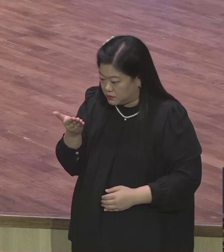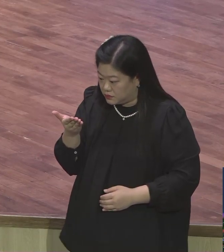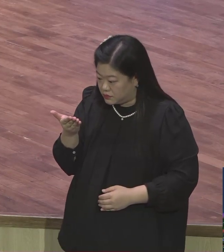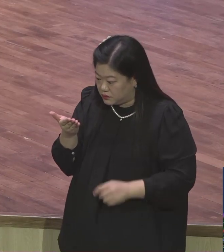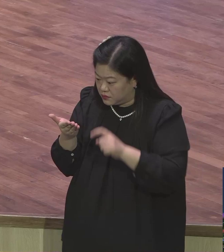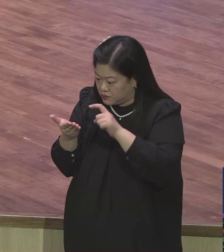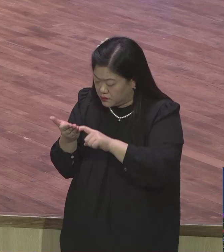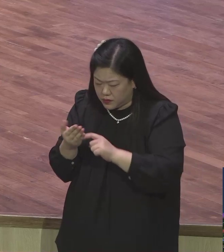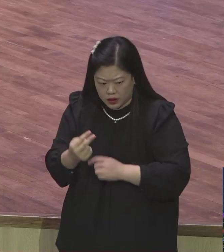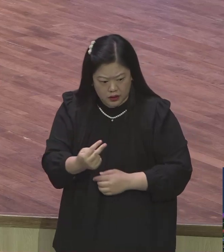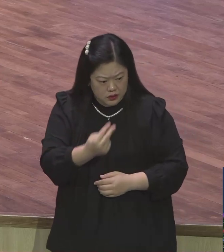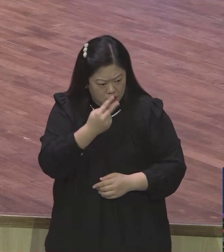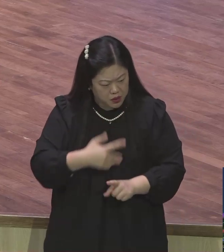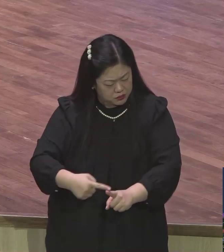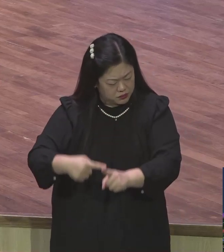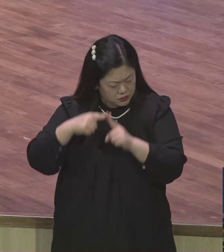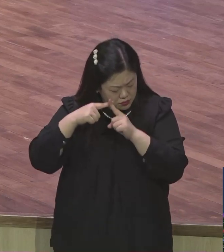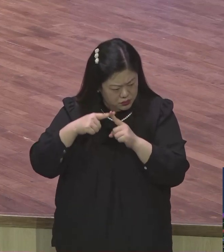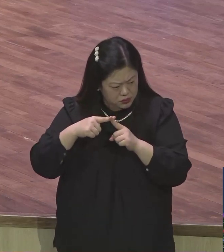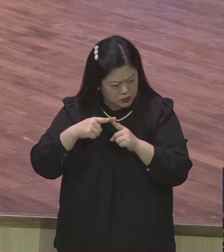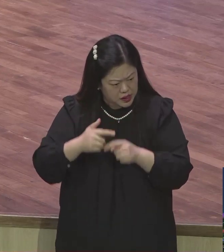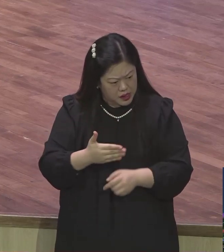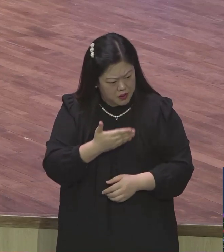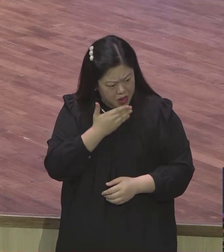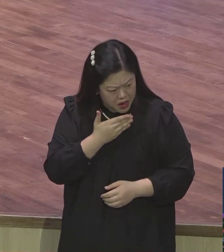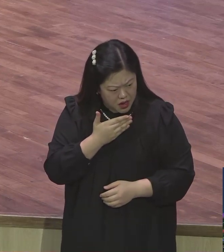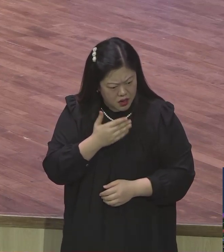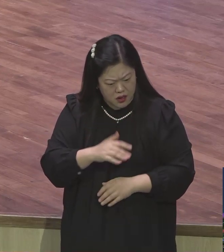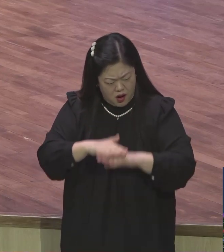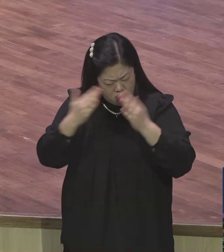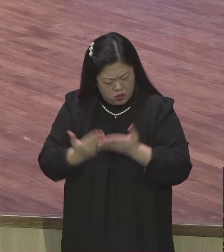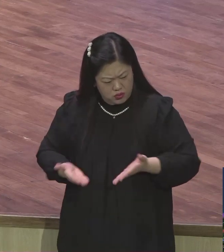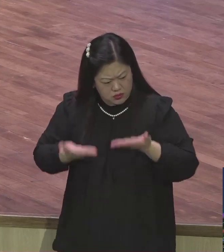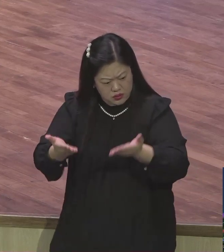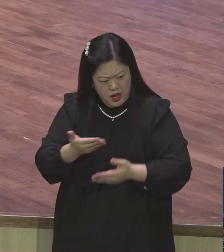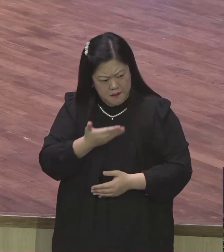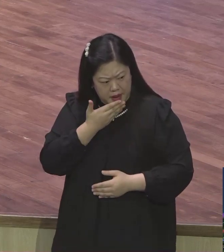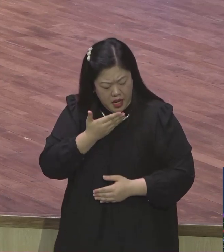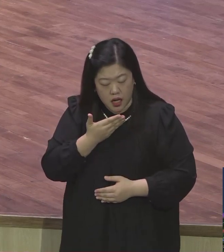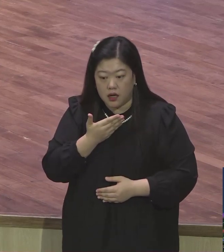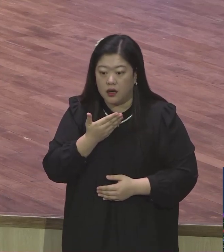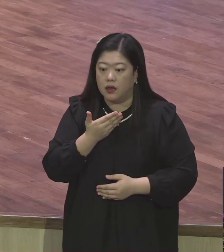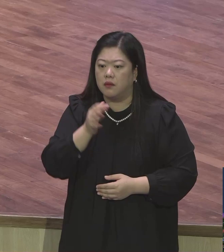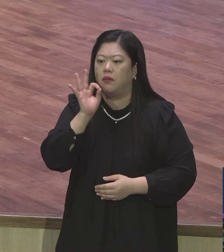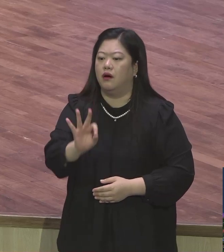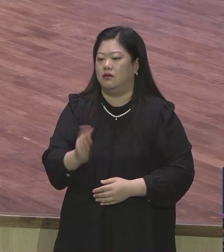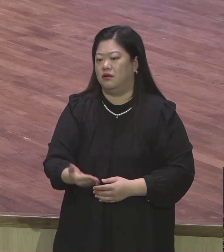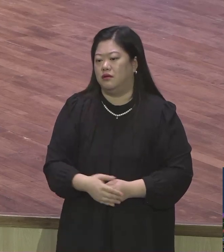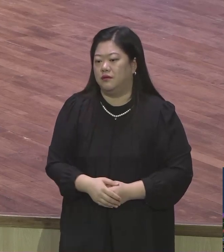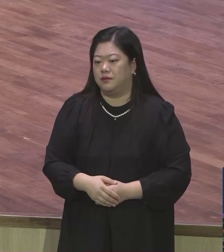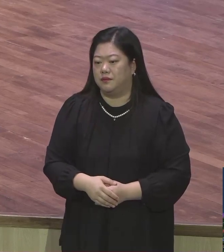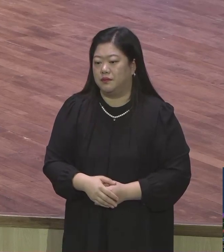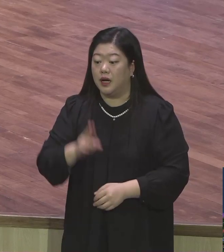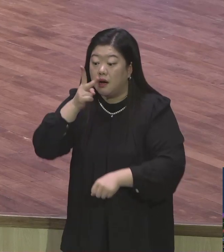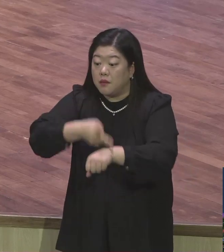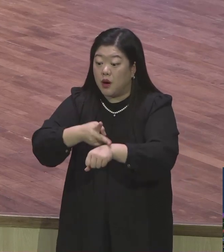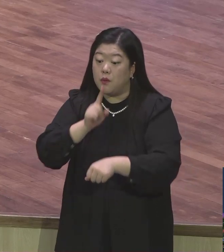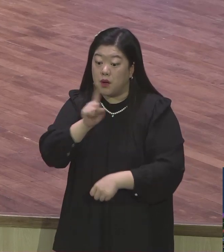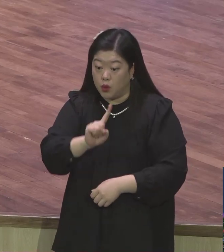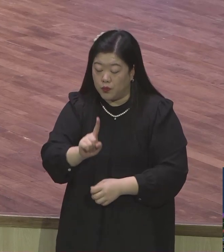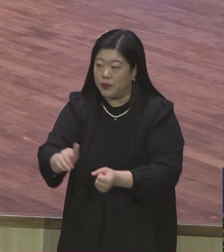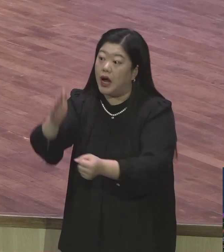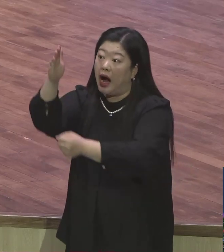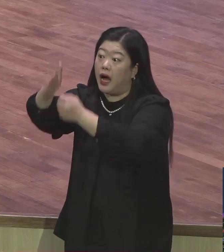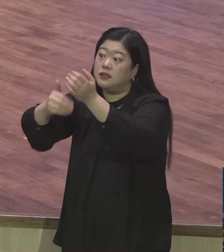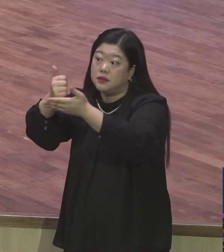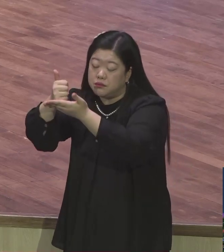믿음의 무한 도전을 하고 있는가? 바울이 강조하는 것이 이겁니다. 하나님의 복음이 나의